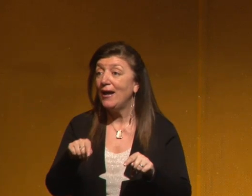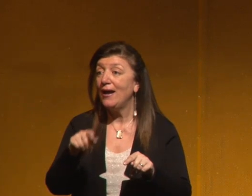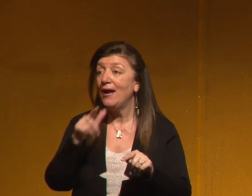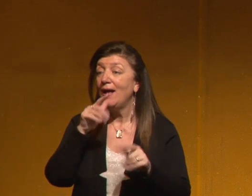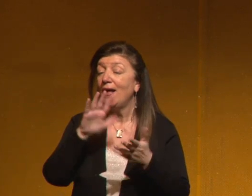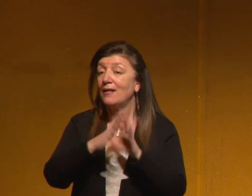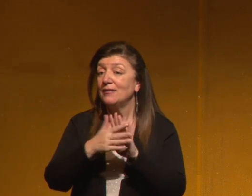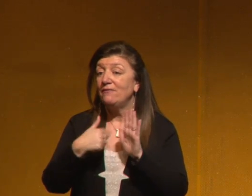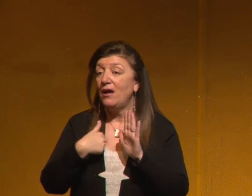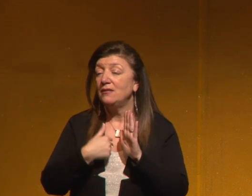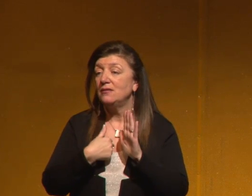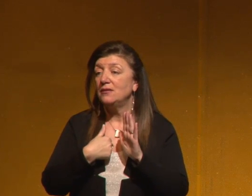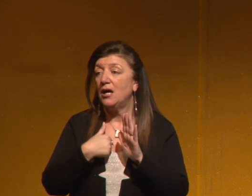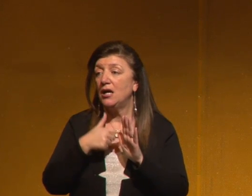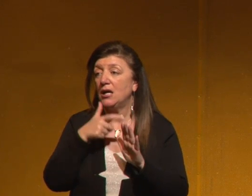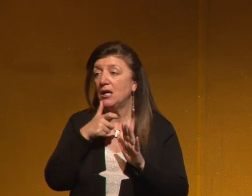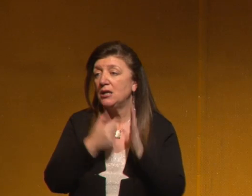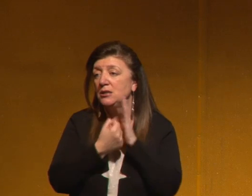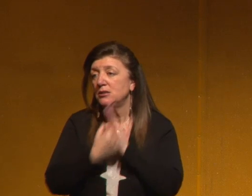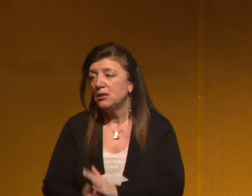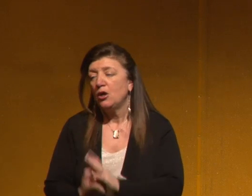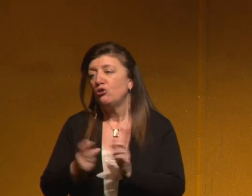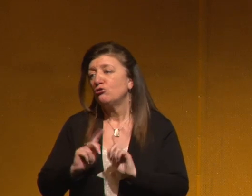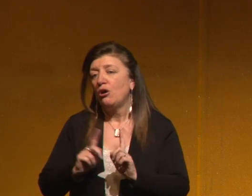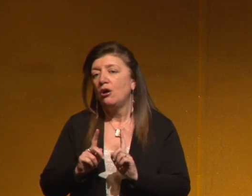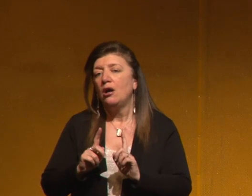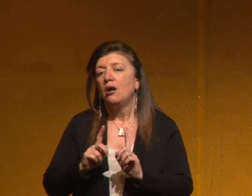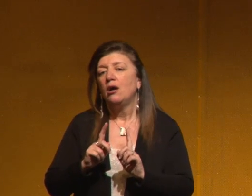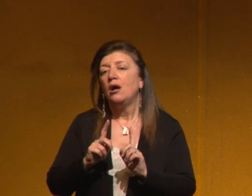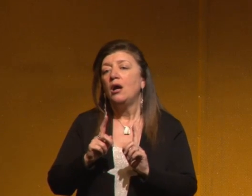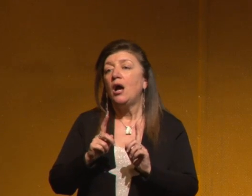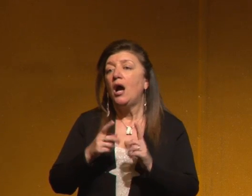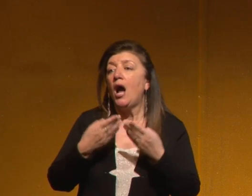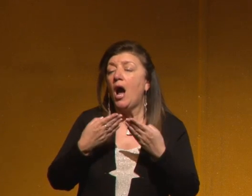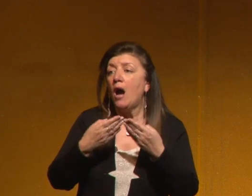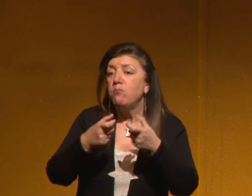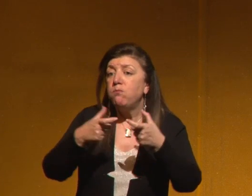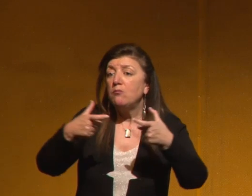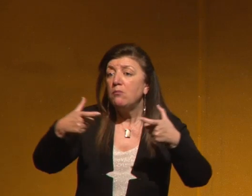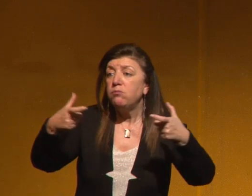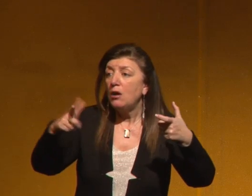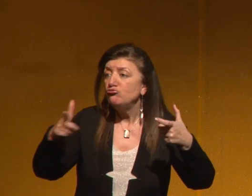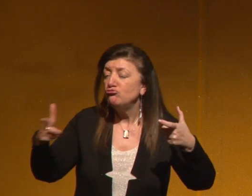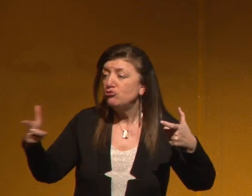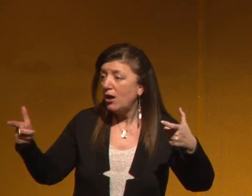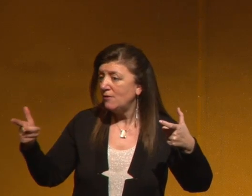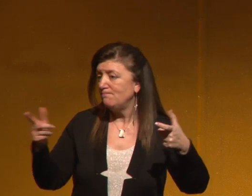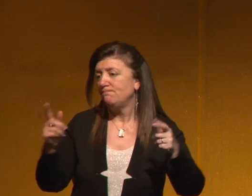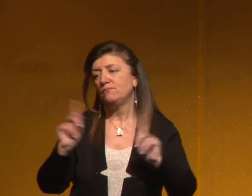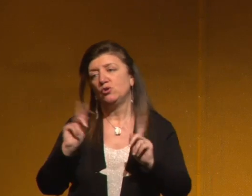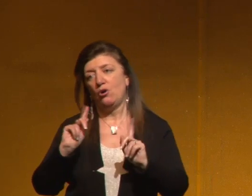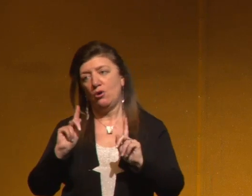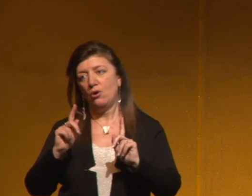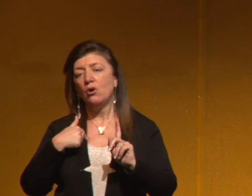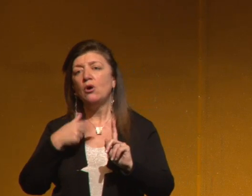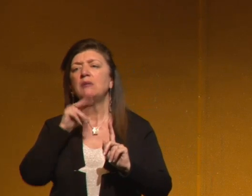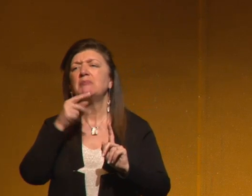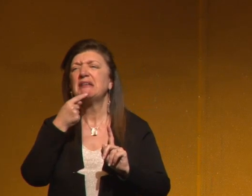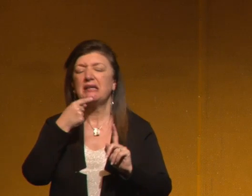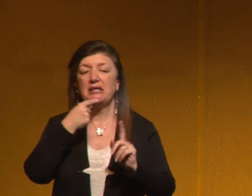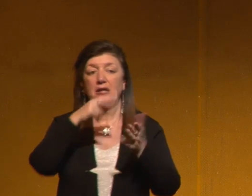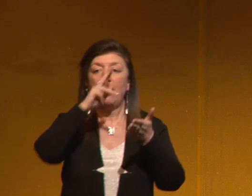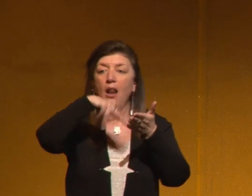non sembra non avere possibilità di allargamento parlo de dei lettori parlo del fatto che come sapete abbiamo